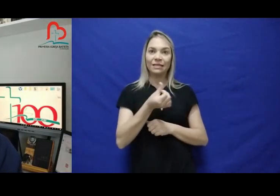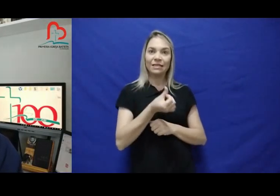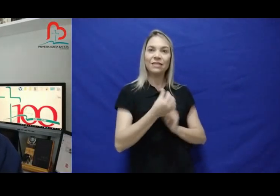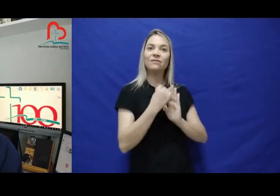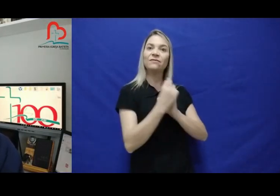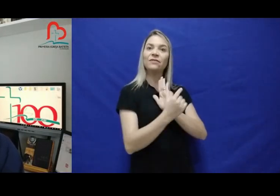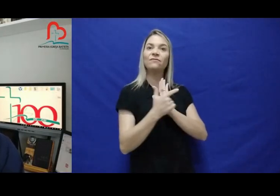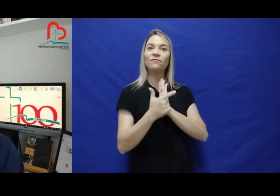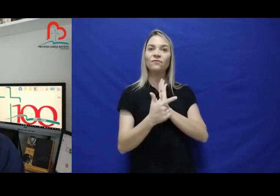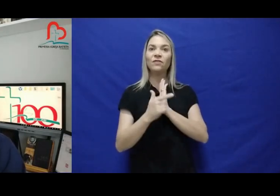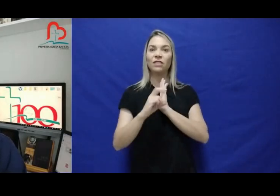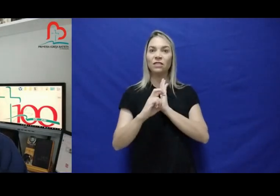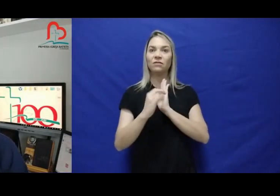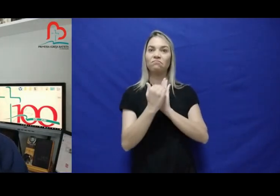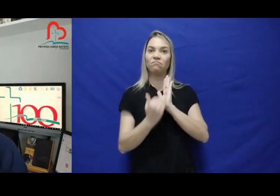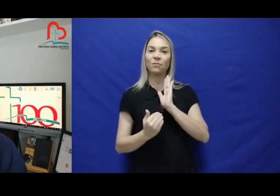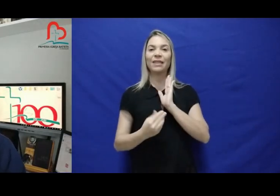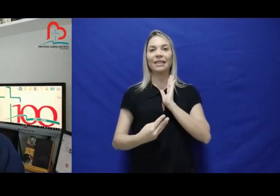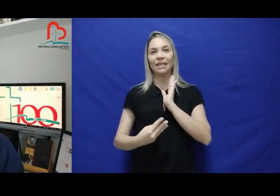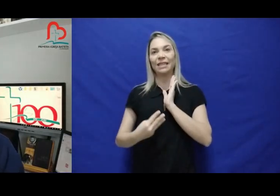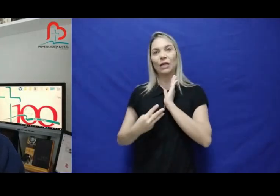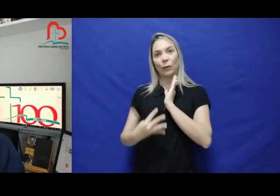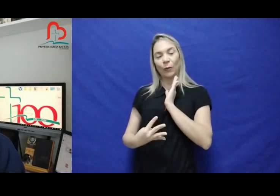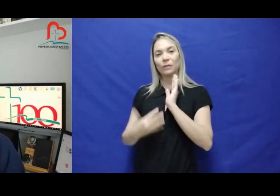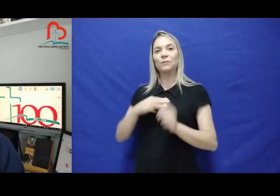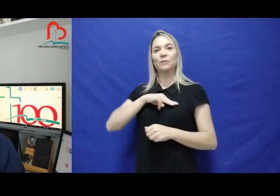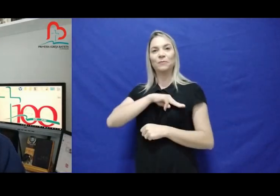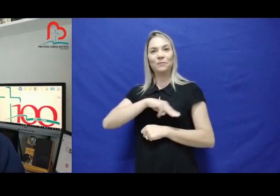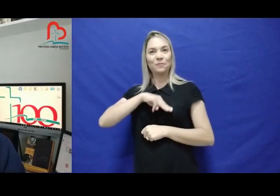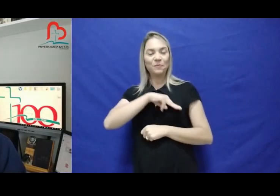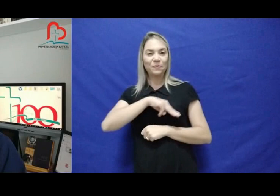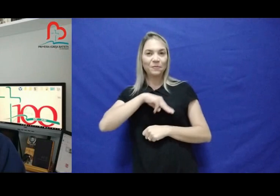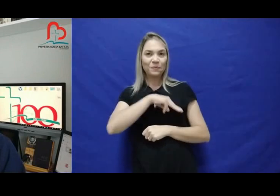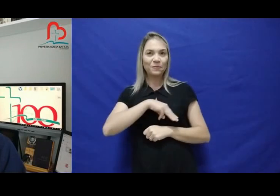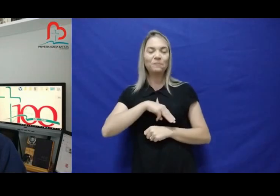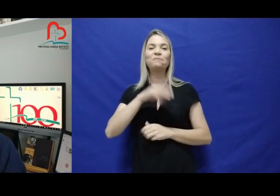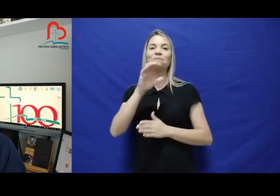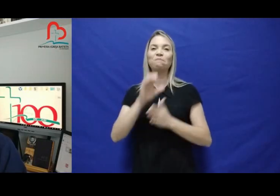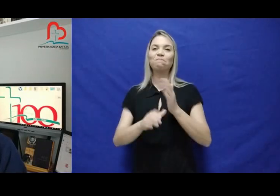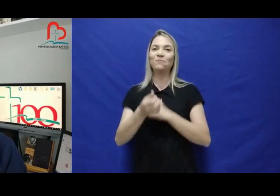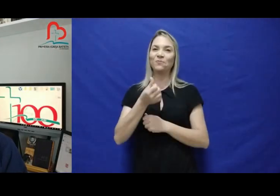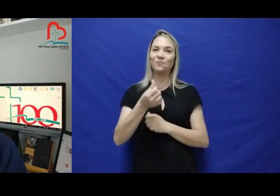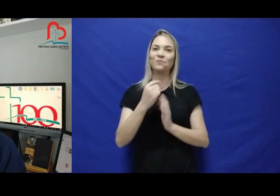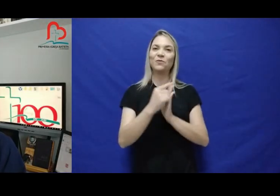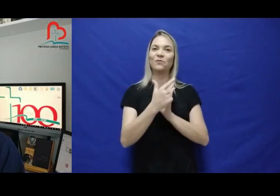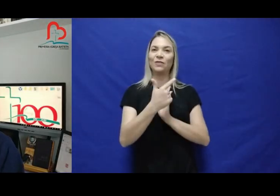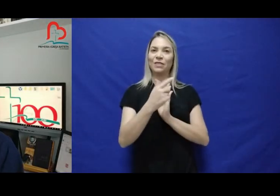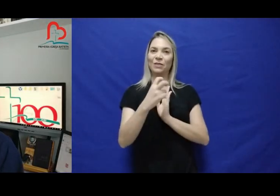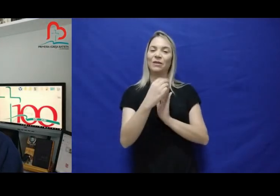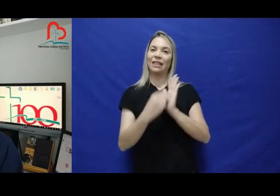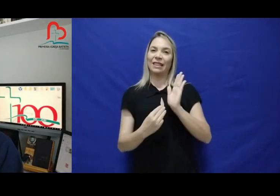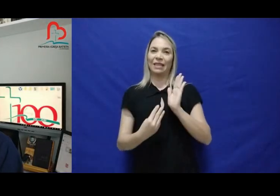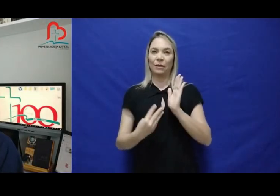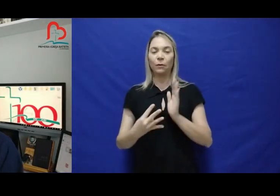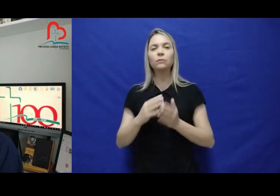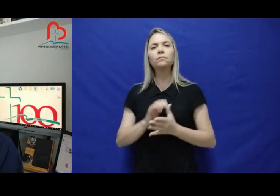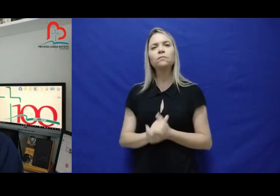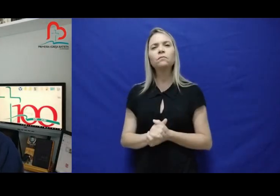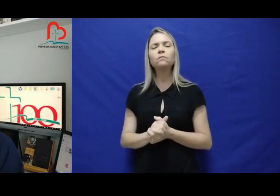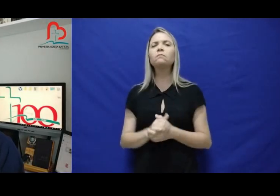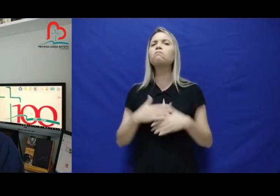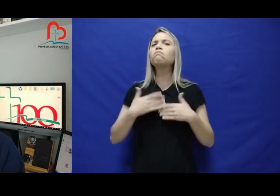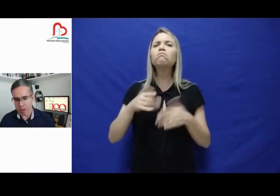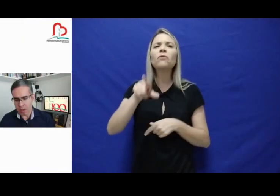capítulo 6, versículos 25 a 34. Mateus 6, 25 a 34, diz